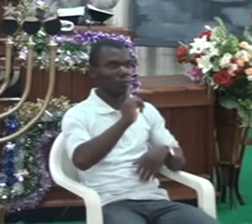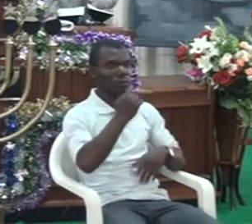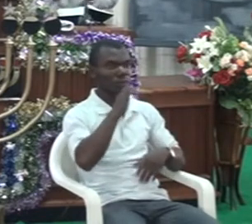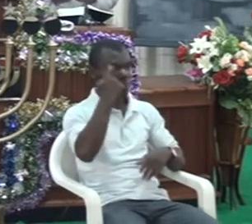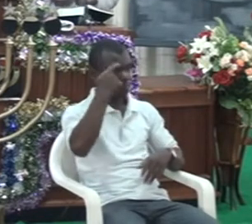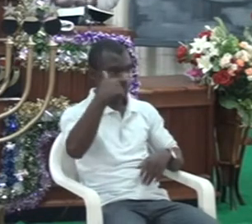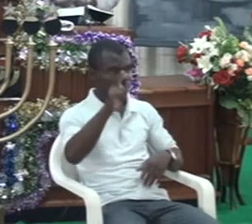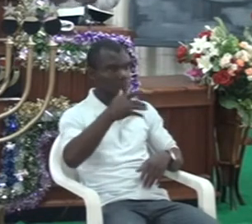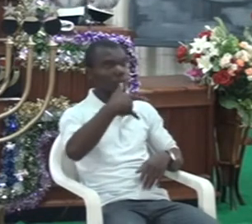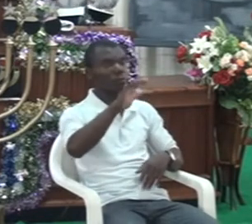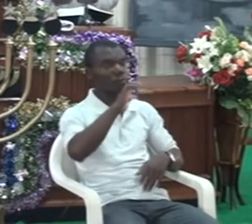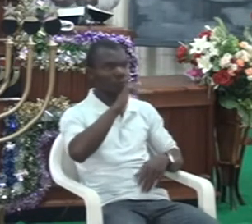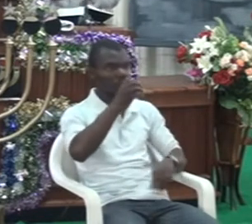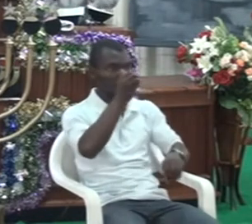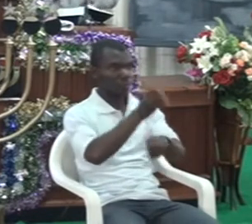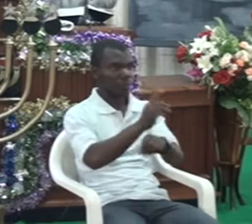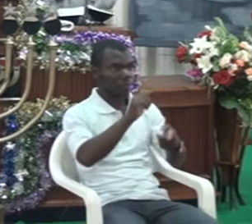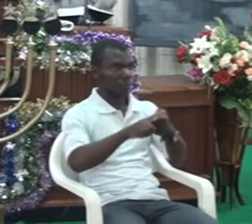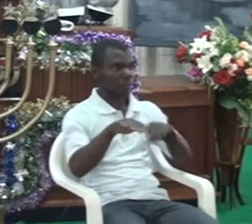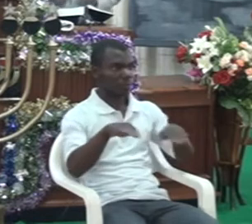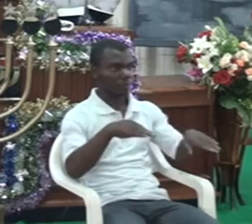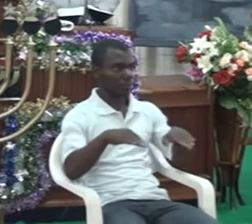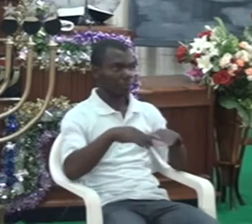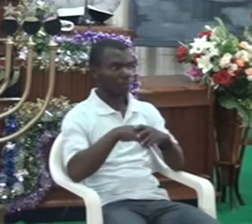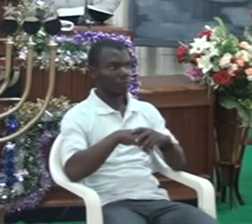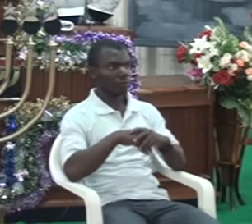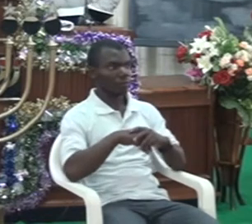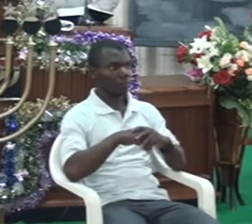Tayari. Lui, il est prêt à pouvoir le leur accorder.